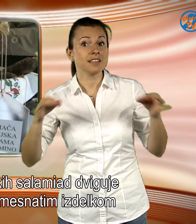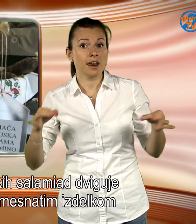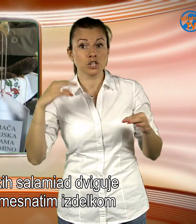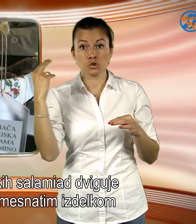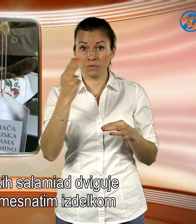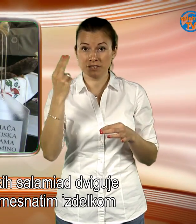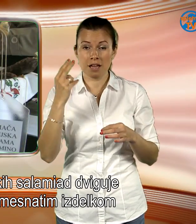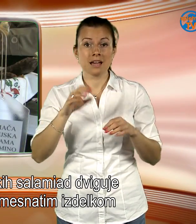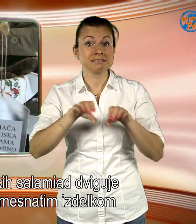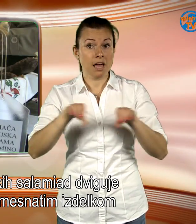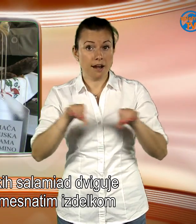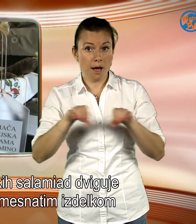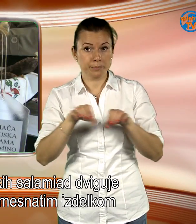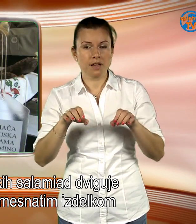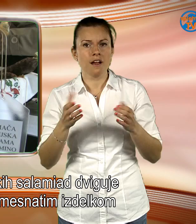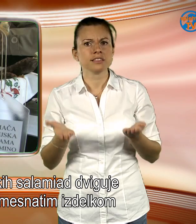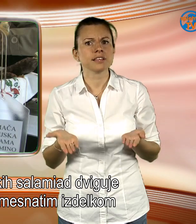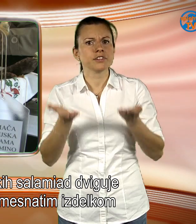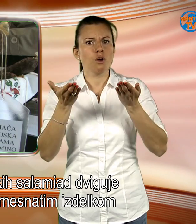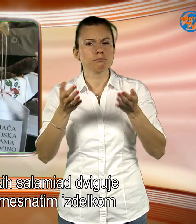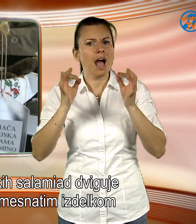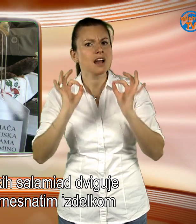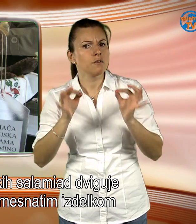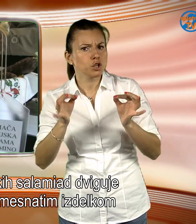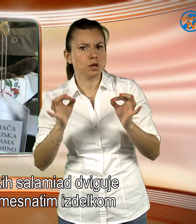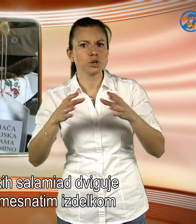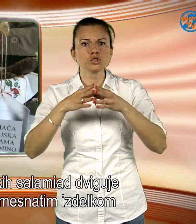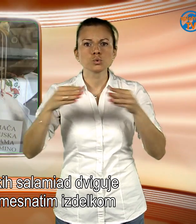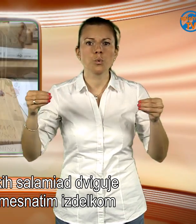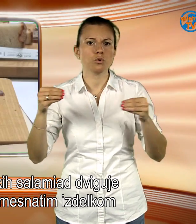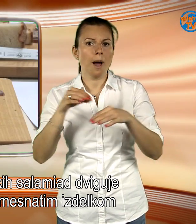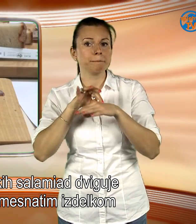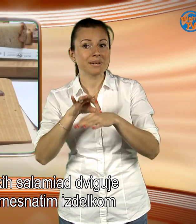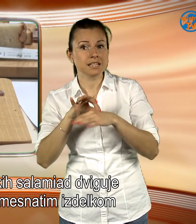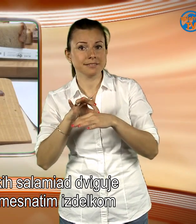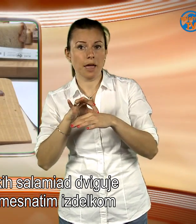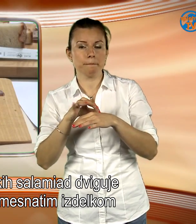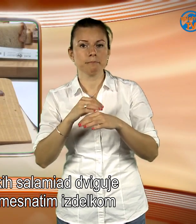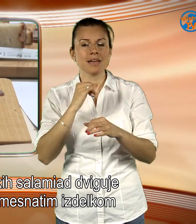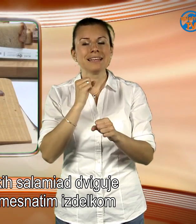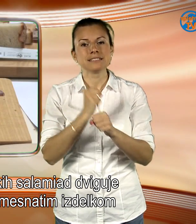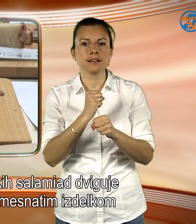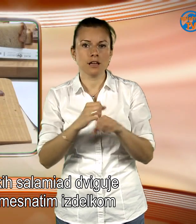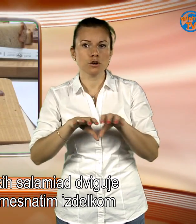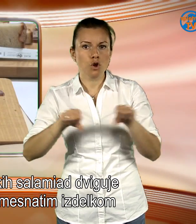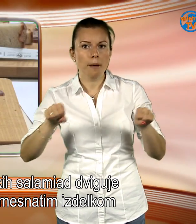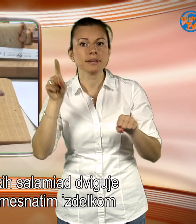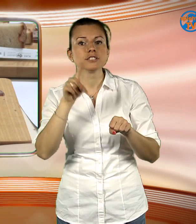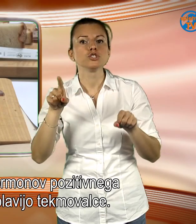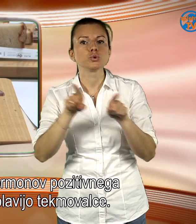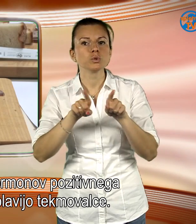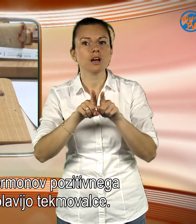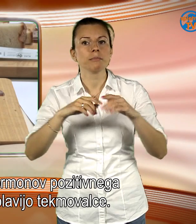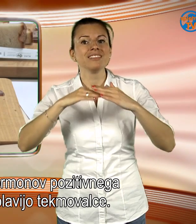Finale slovenskih salamijad dviguje kakovost suhomesnatim izdelkom in tudi raven hormonov pozitivnega stresa,